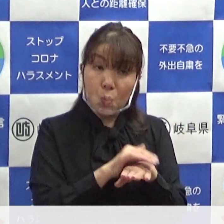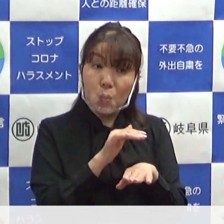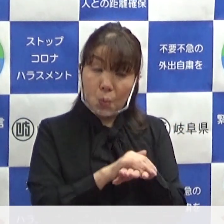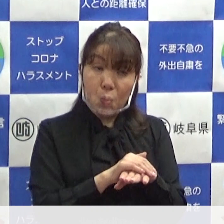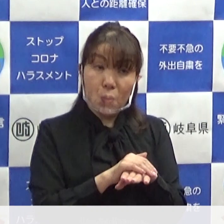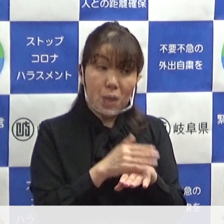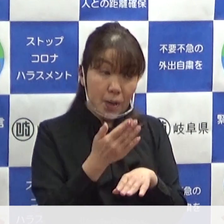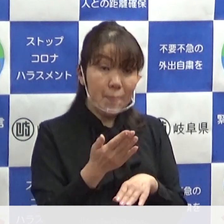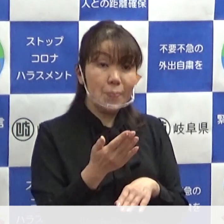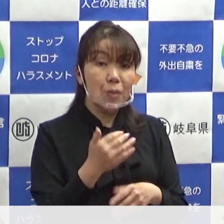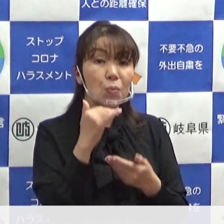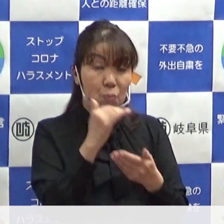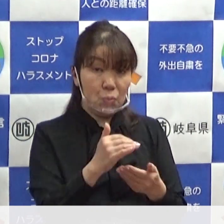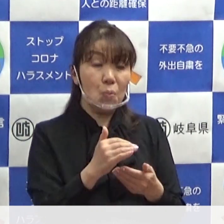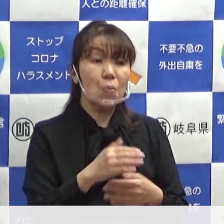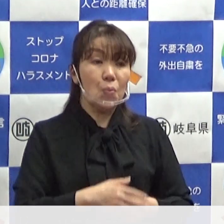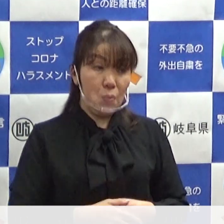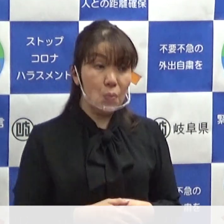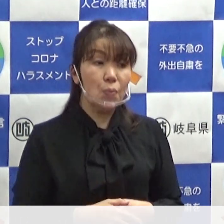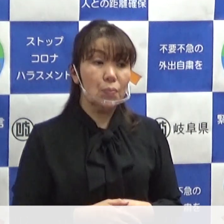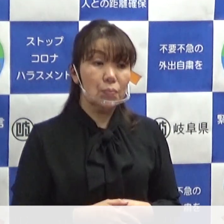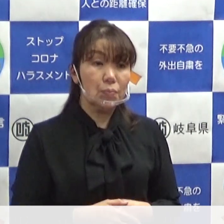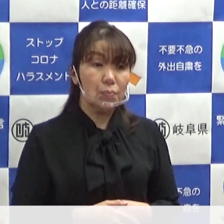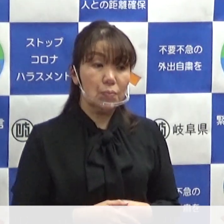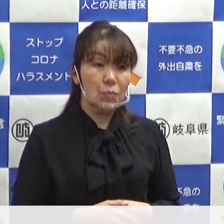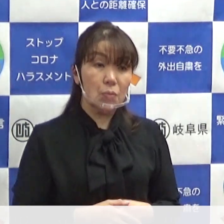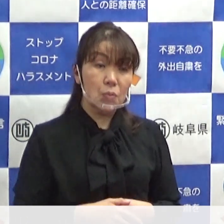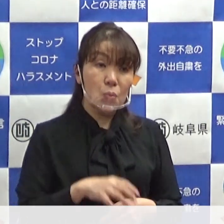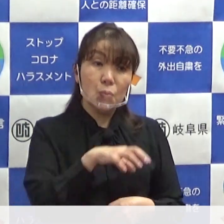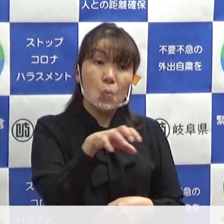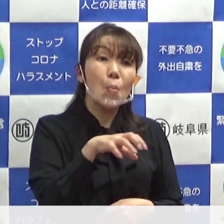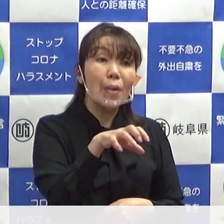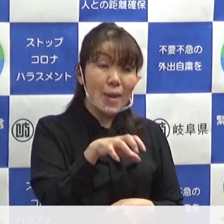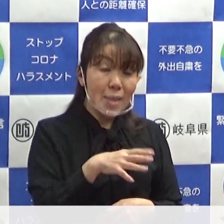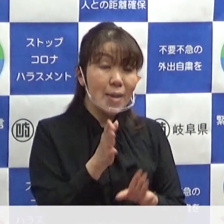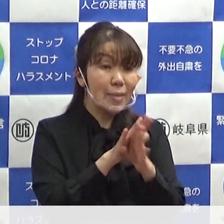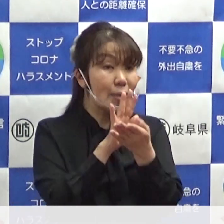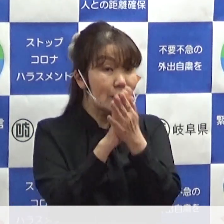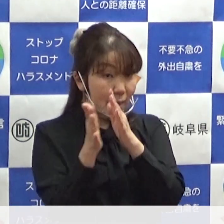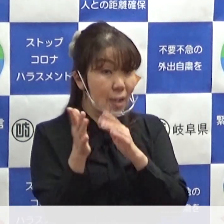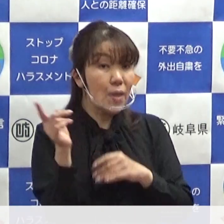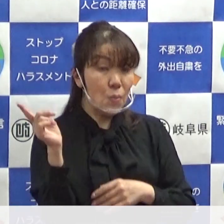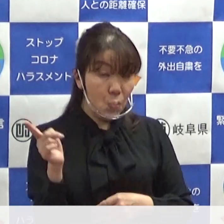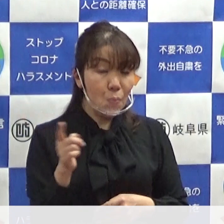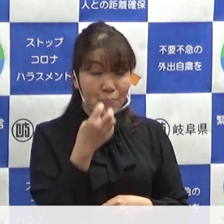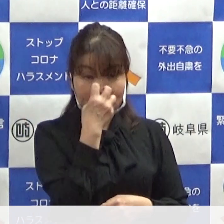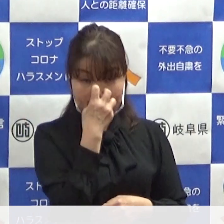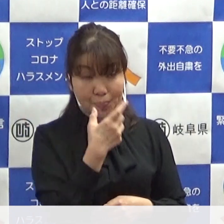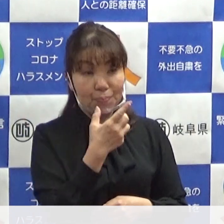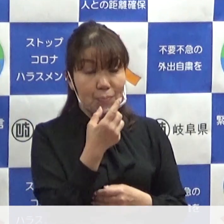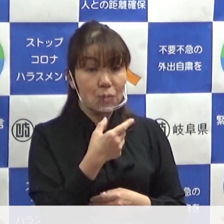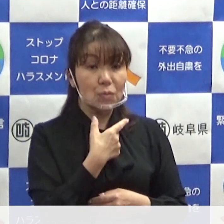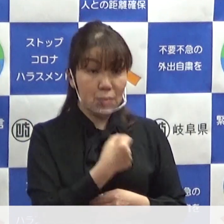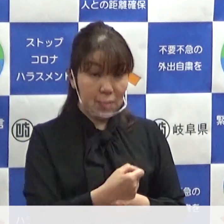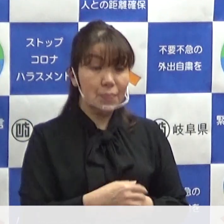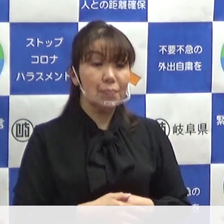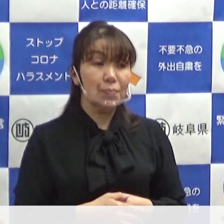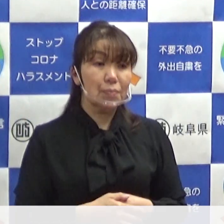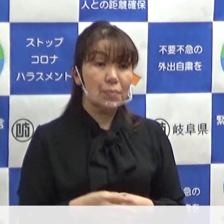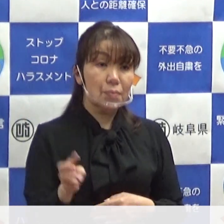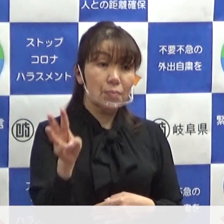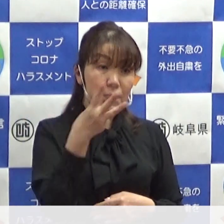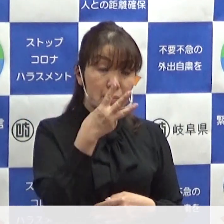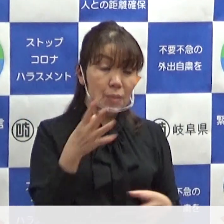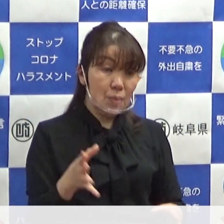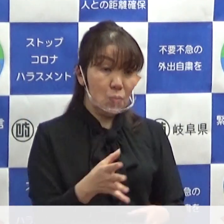ていけるかというようなことをですね、そういう角度から県政をチェックしてみようということで、まあ、第3の